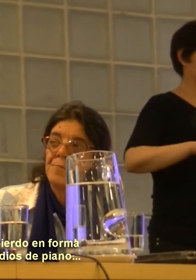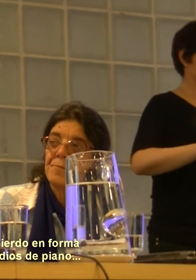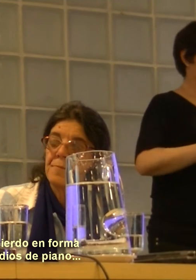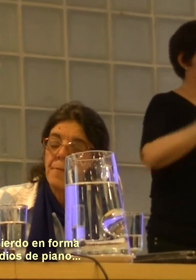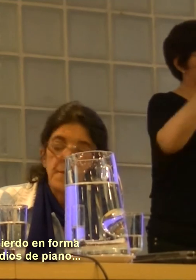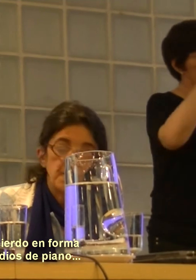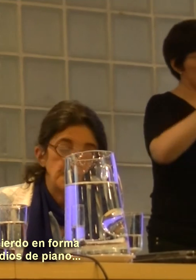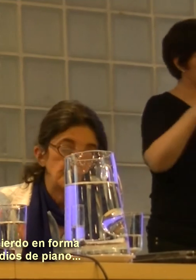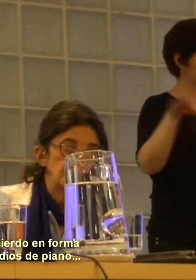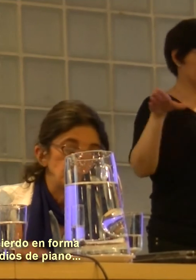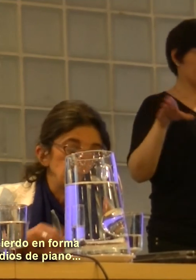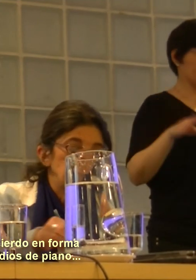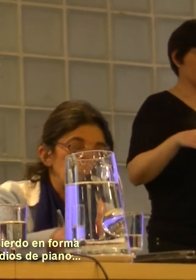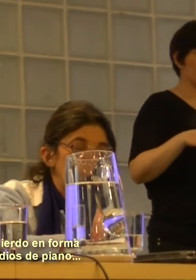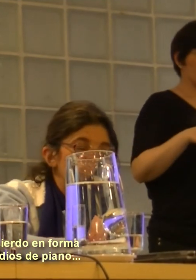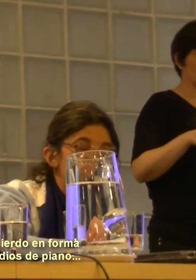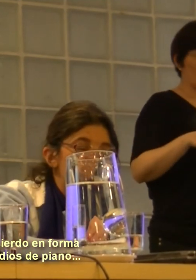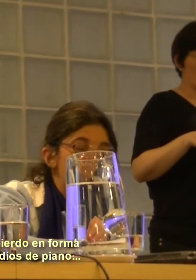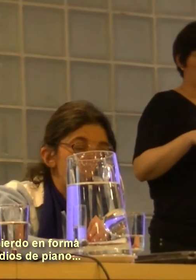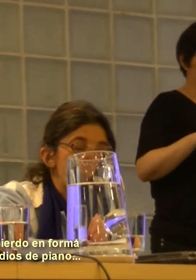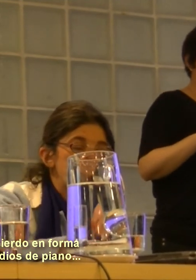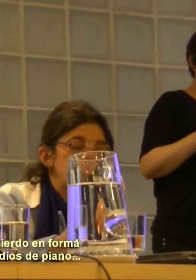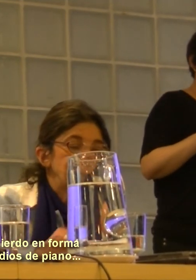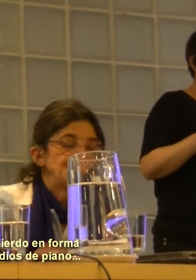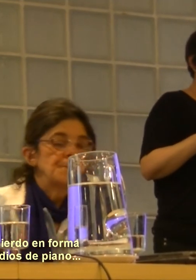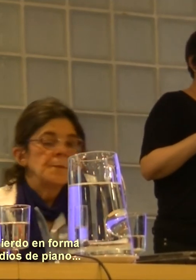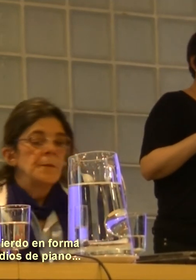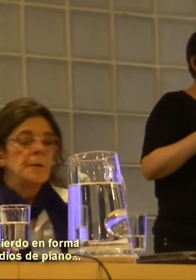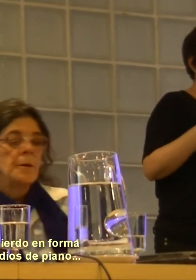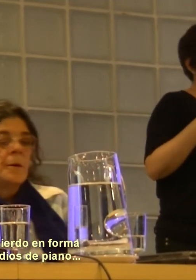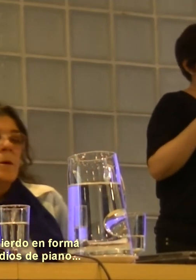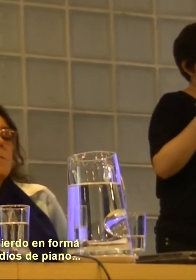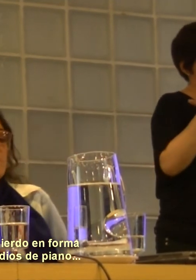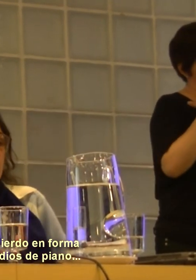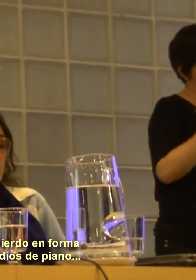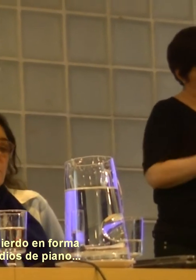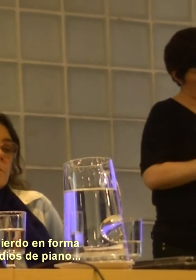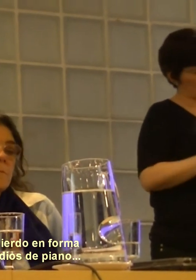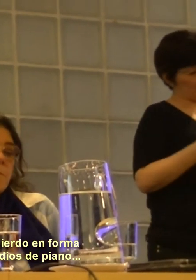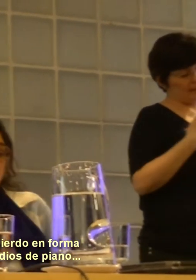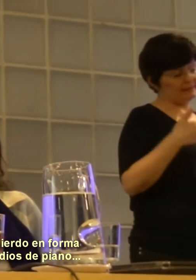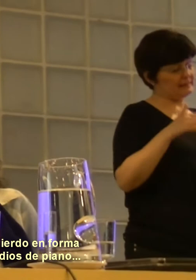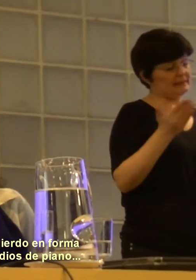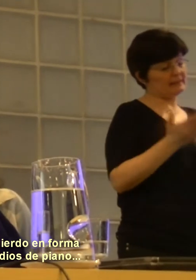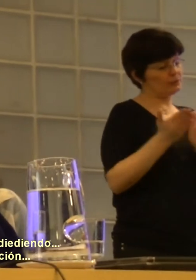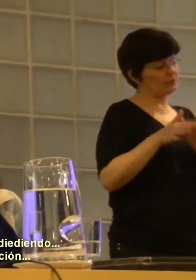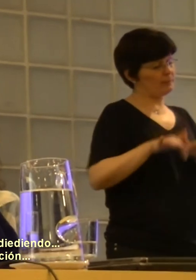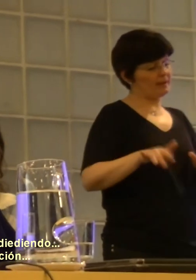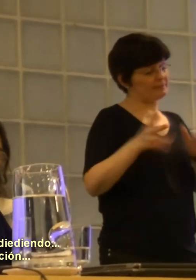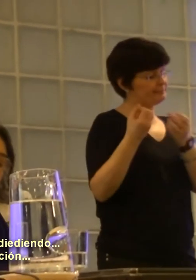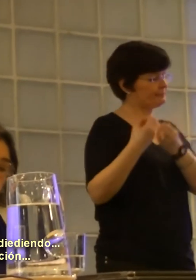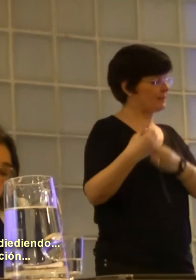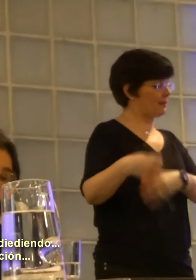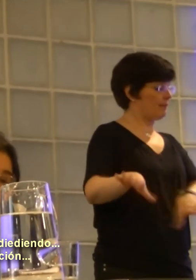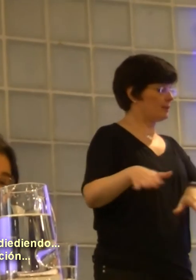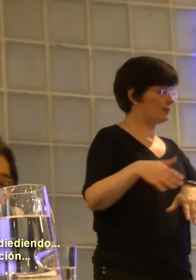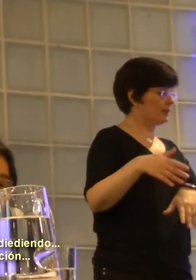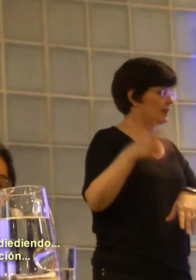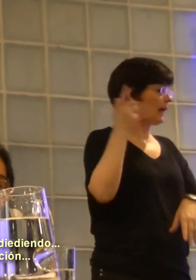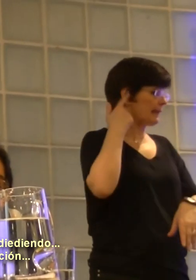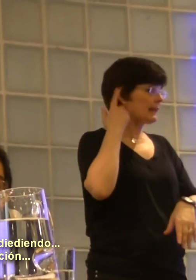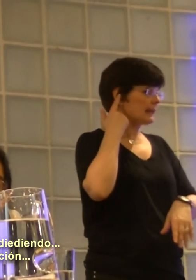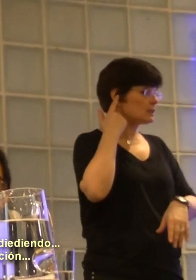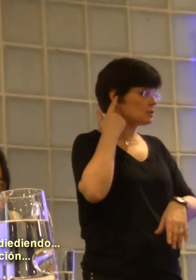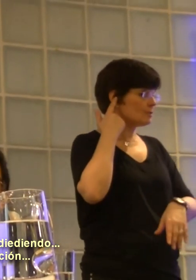Luego perdí la audición del oído izquierdo en forma total, me deprimí, abandoné los estudios de piano. El otro oído, el